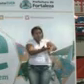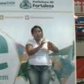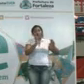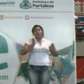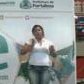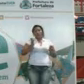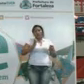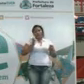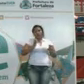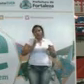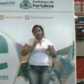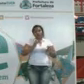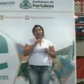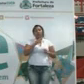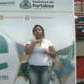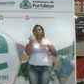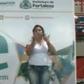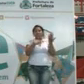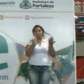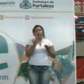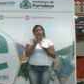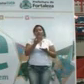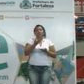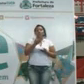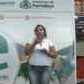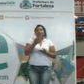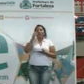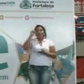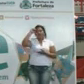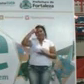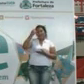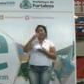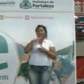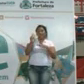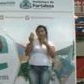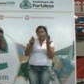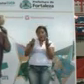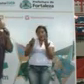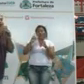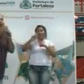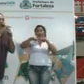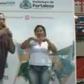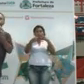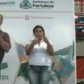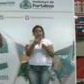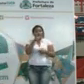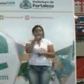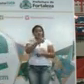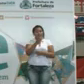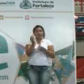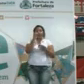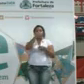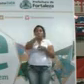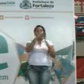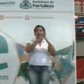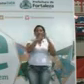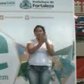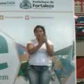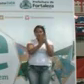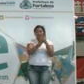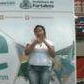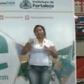esse velho branco e rico vai adotar o Cruz e Souza e vai dar colégio para ele. Com 17